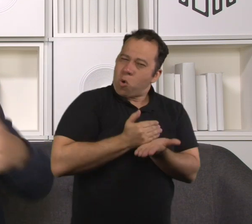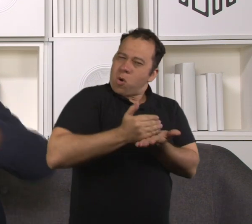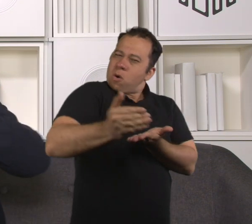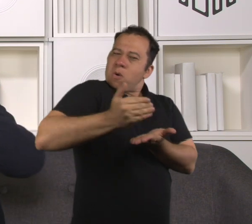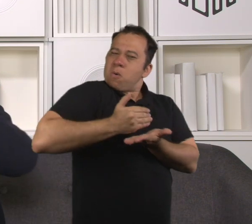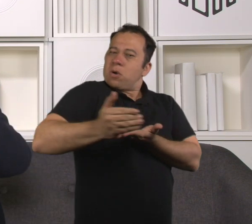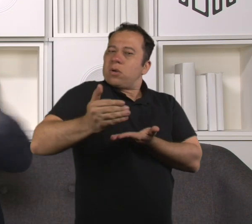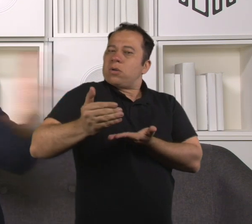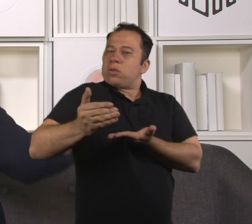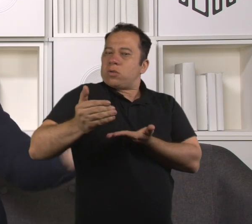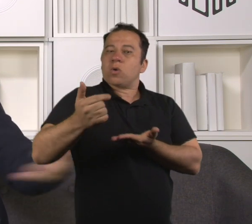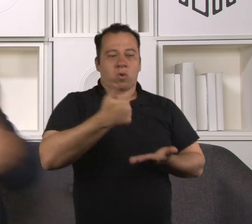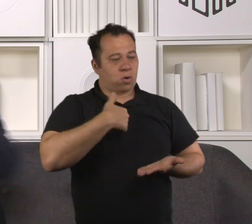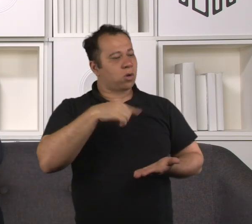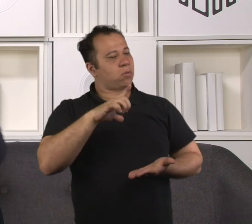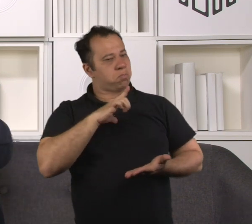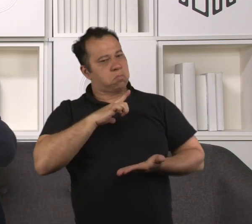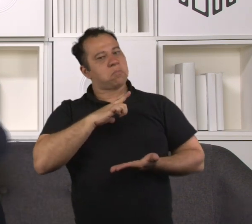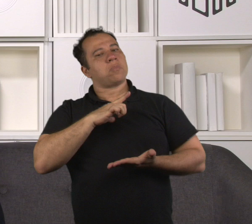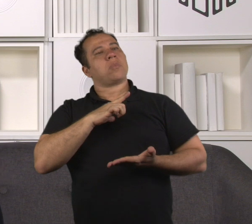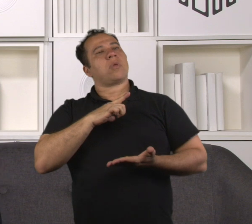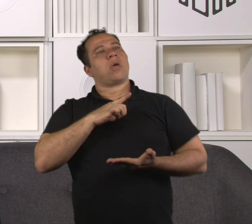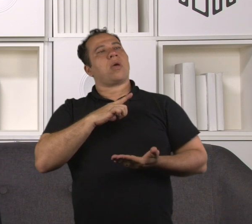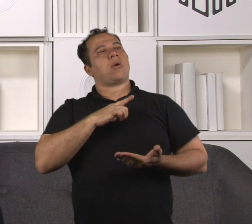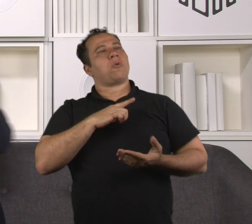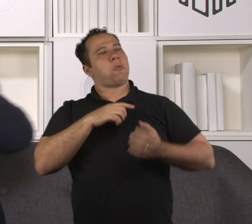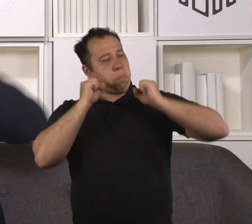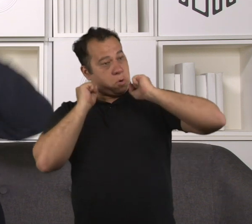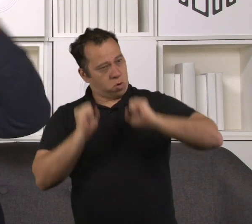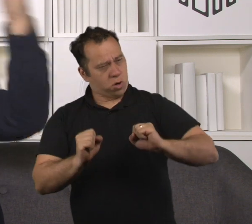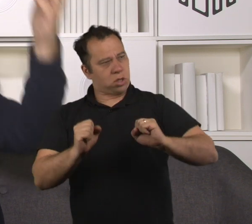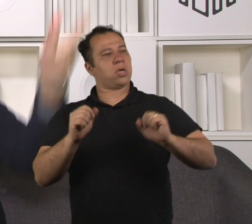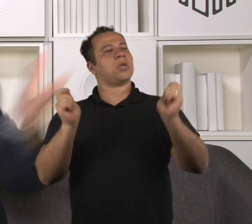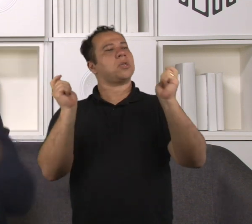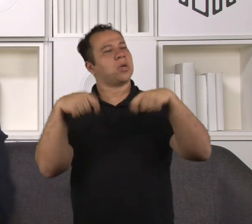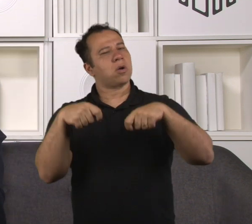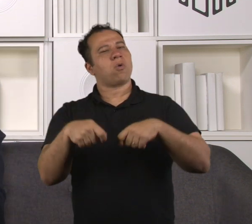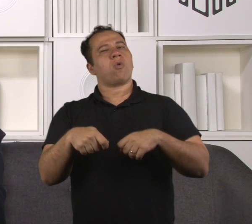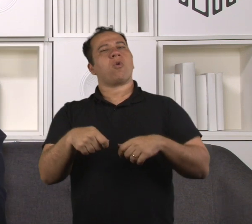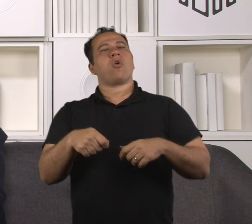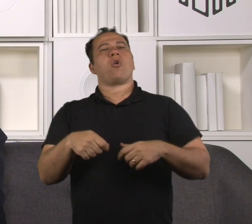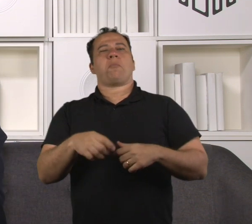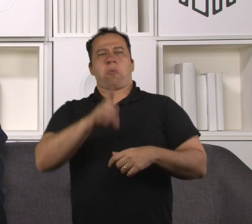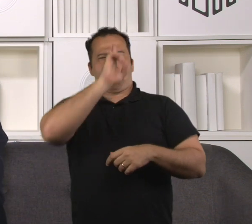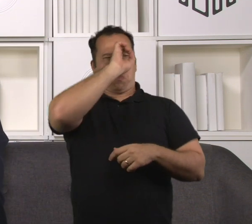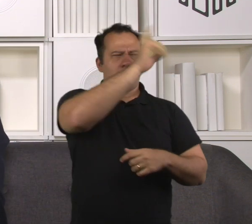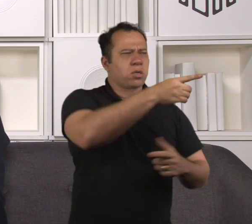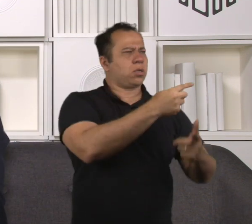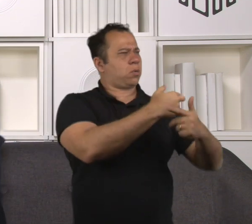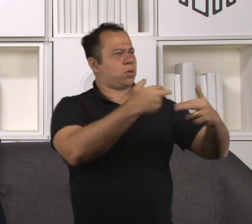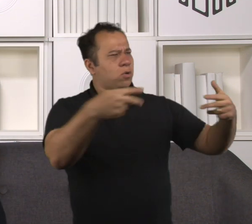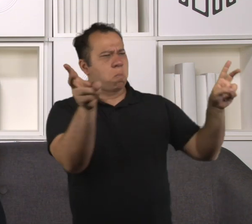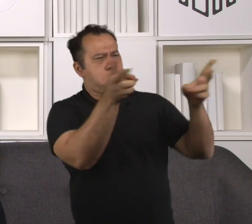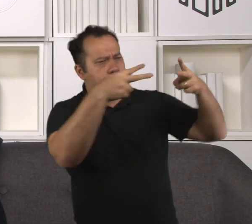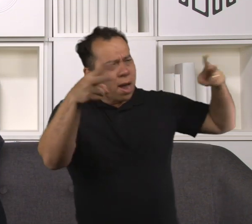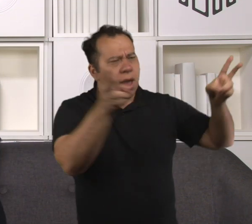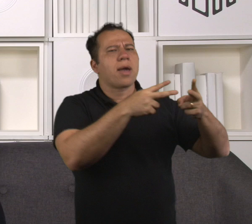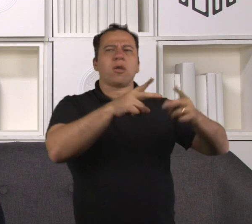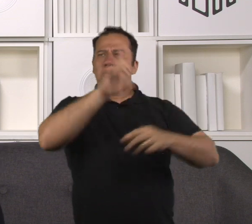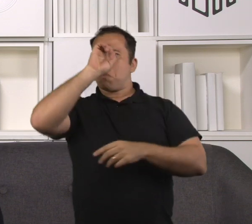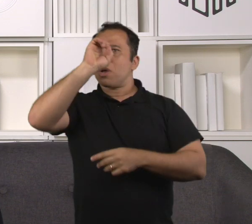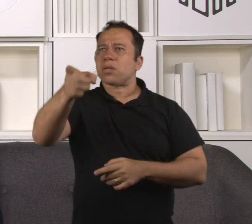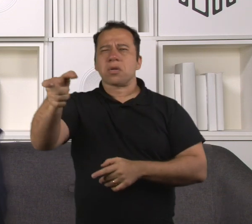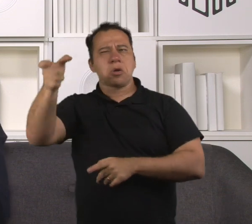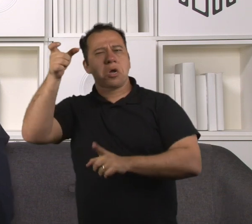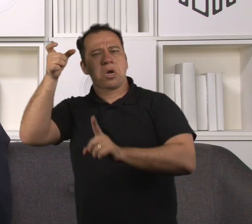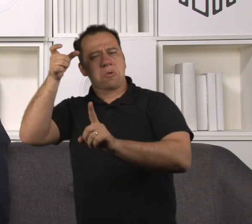autoridade sobre o mundo natural, físico, espiritual, os espíritos. É Jesus sendo homem perfeito